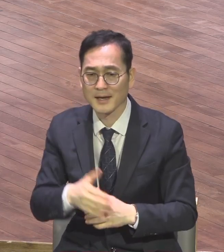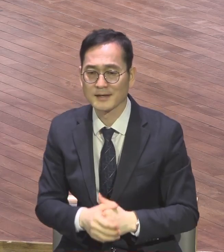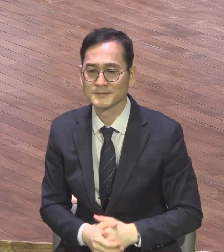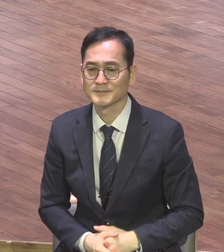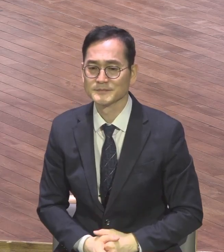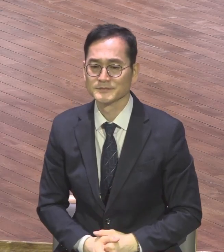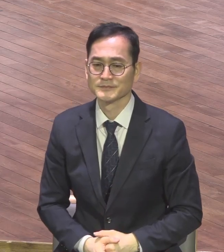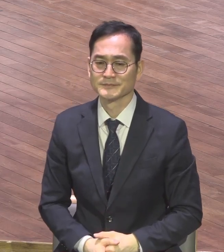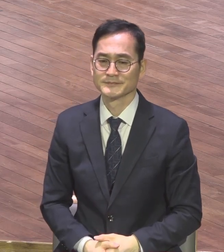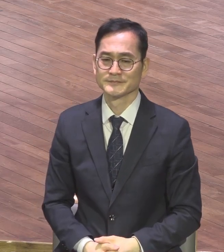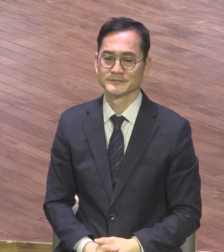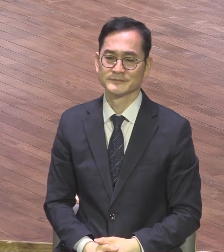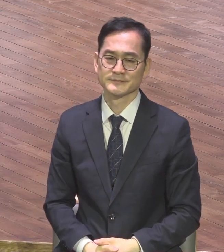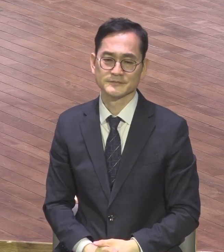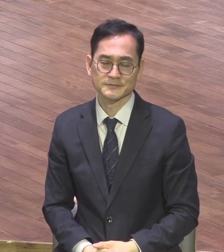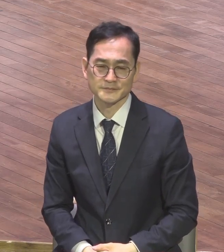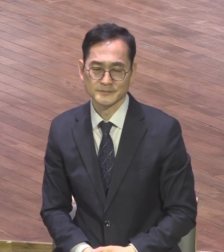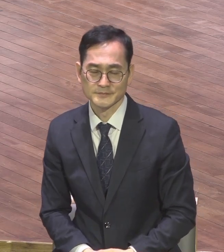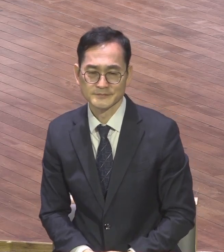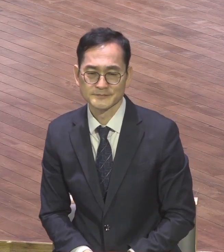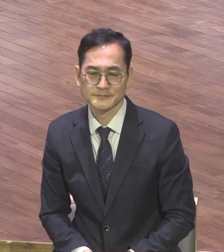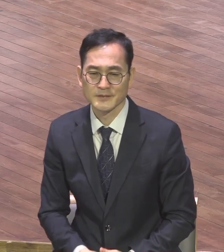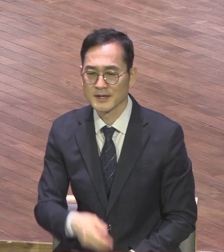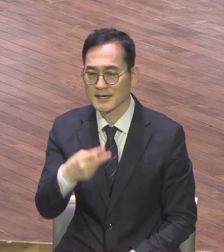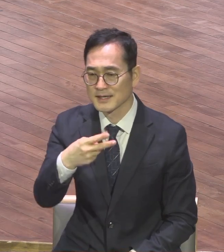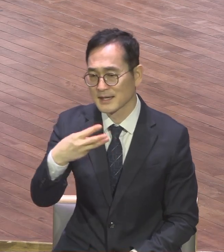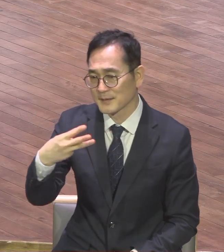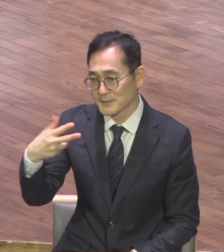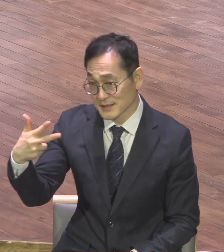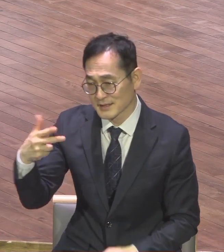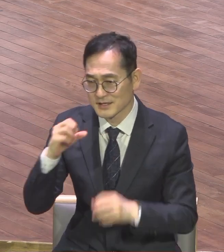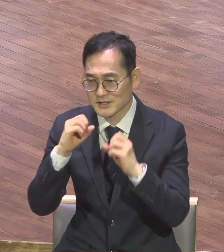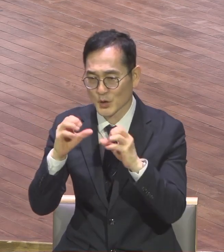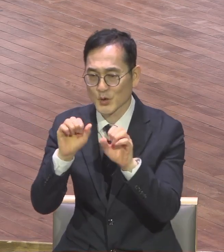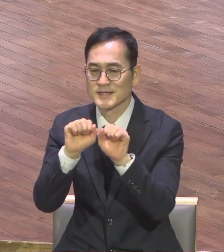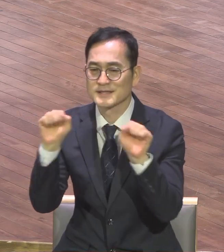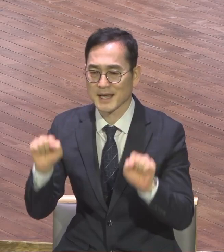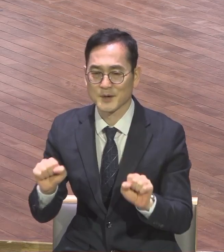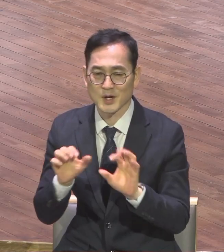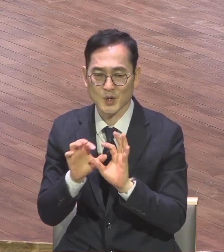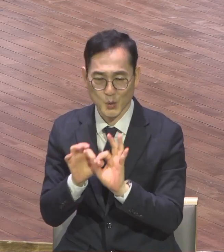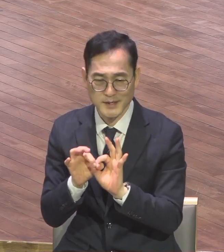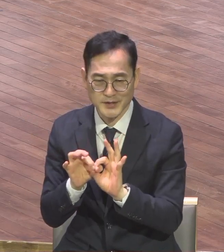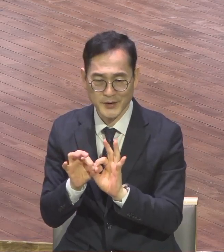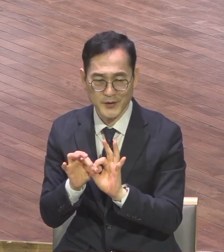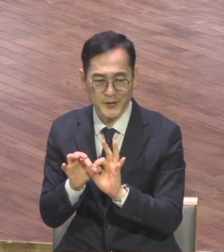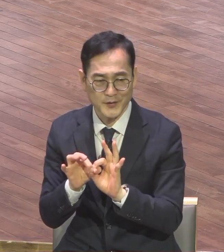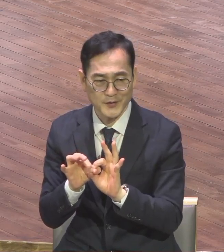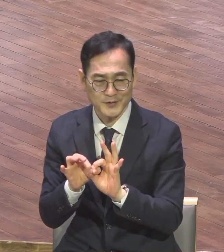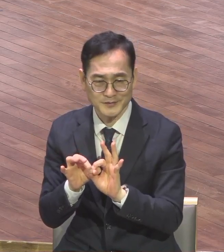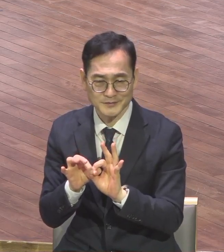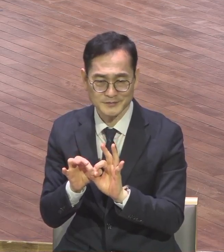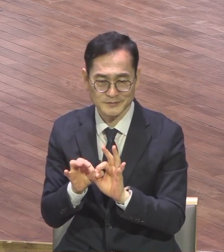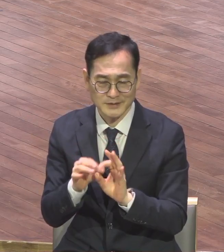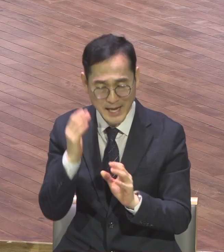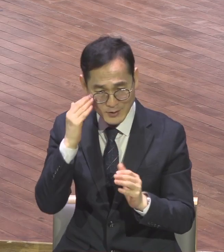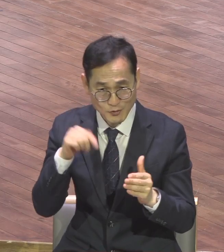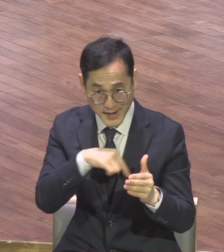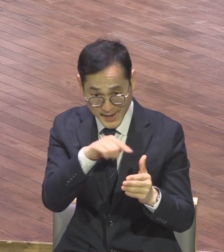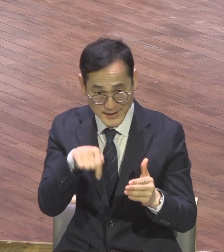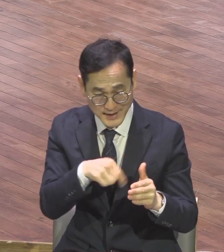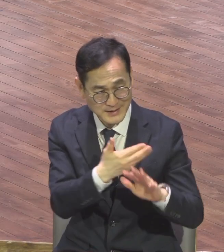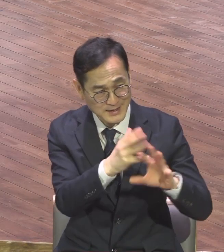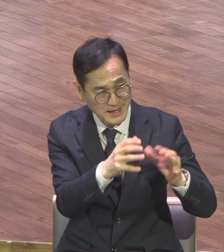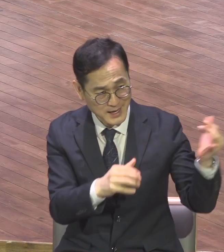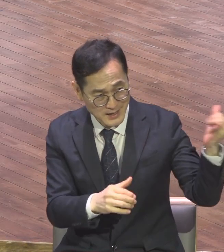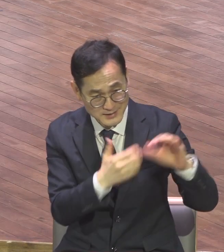증거. 우리는 이제 구축된 237 선교 시스템을 발판으로 국내는 다민족 선교, 해외 선교, 이